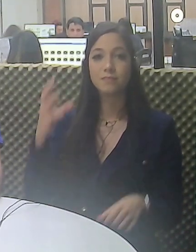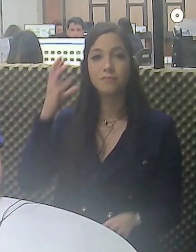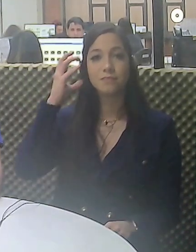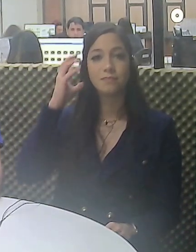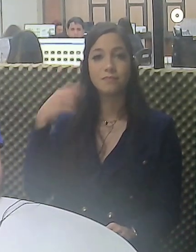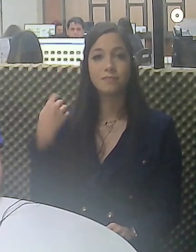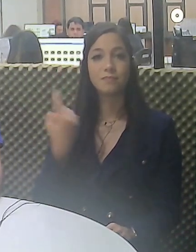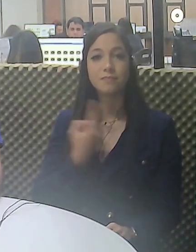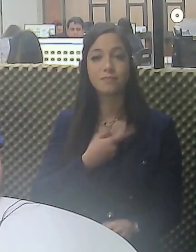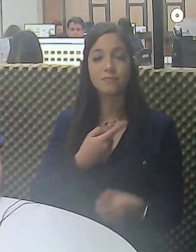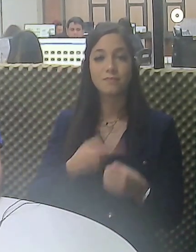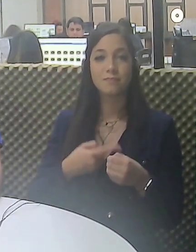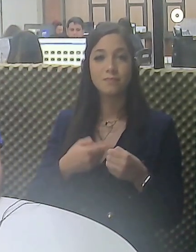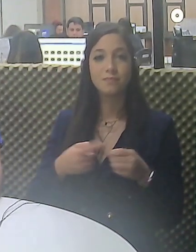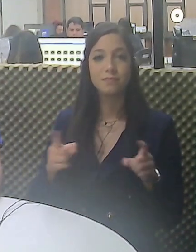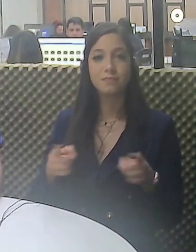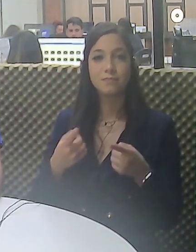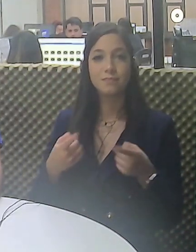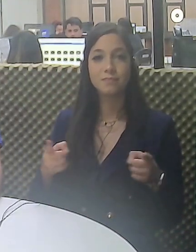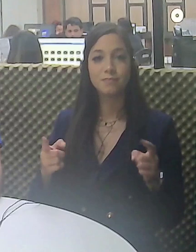Rádio Nossa Cidade.